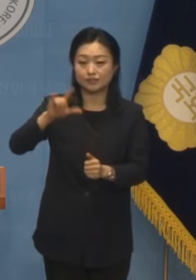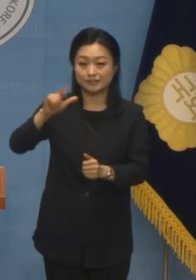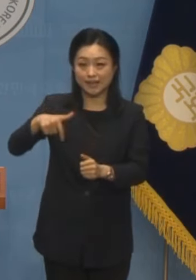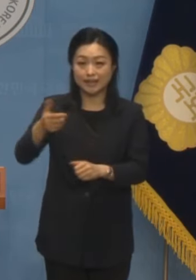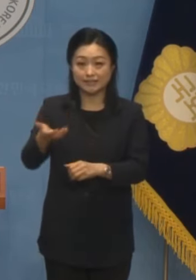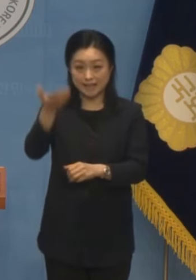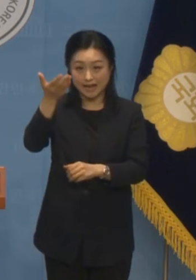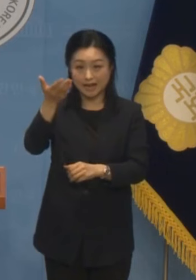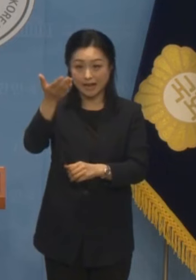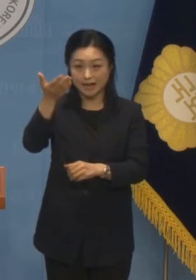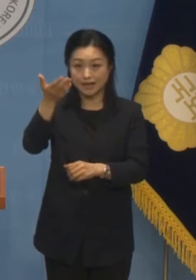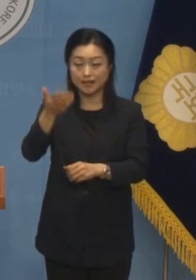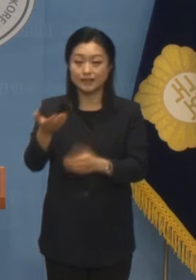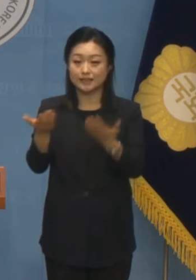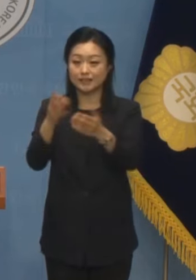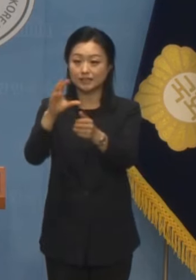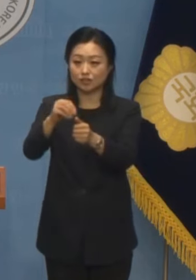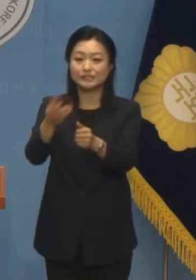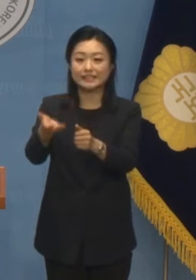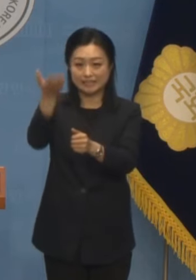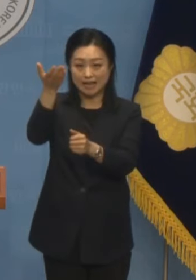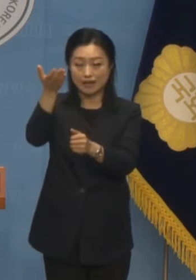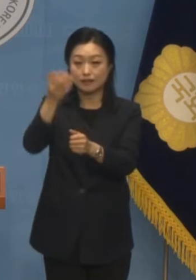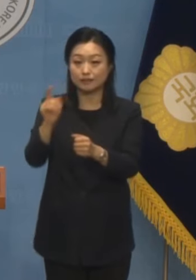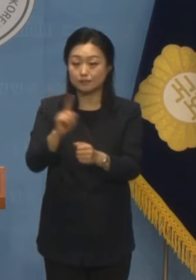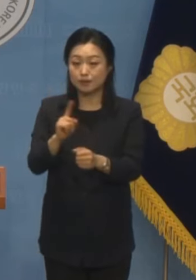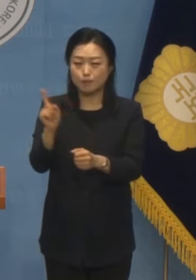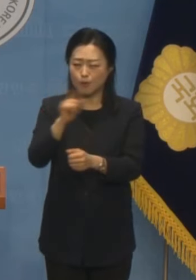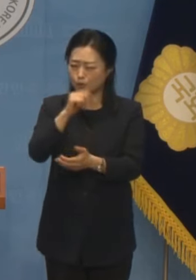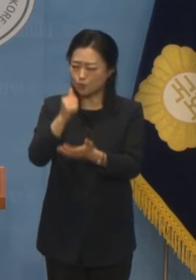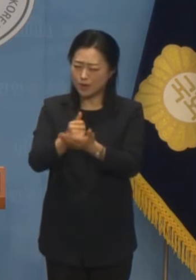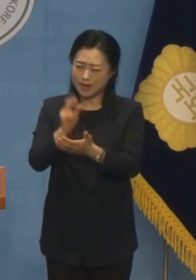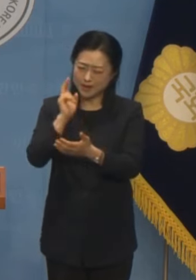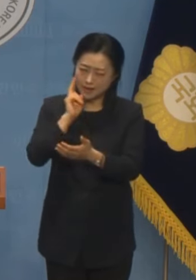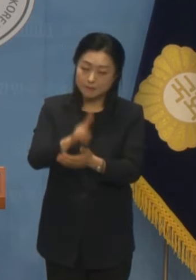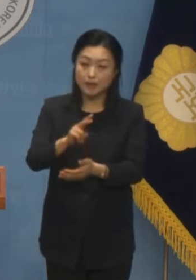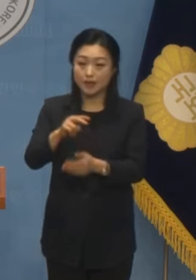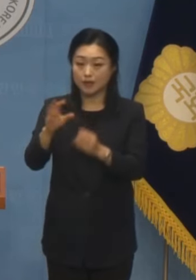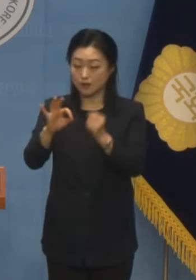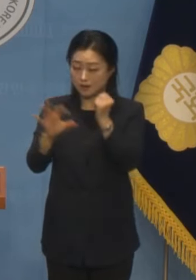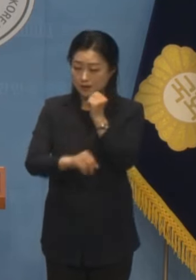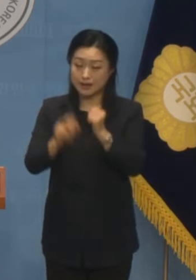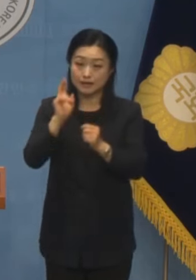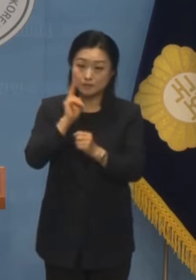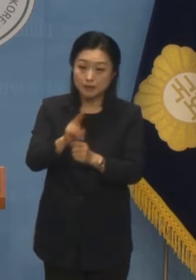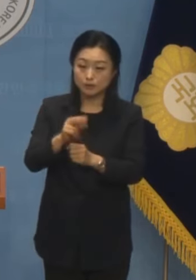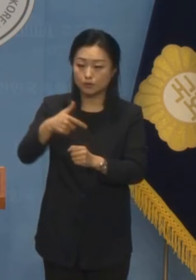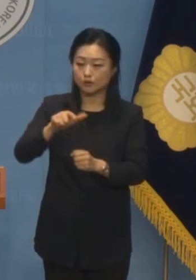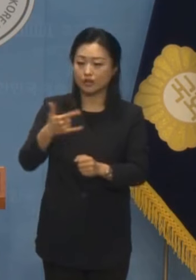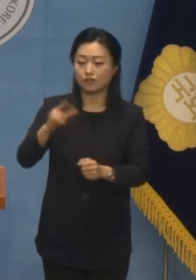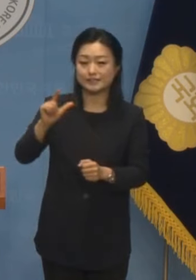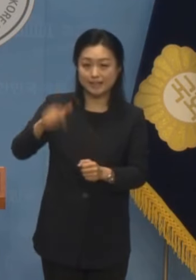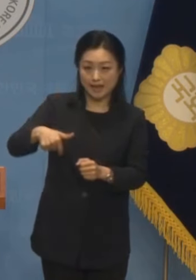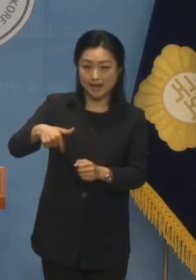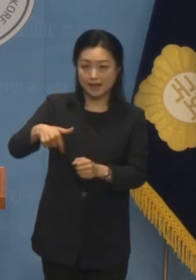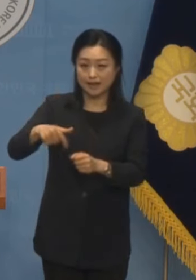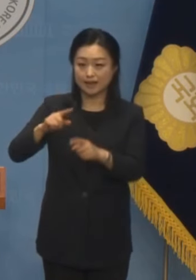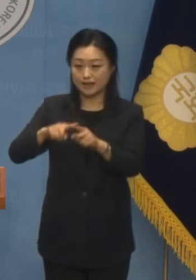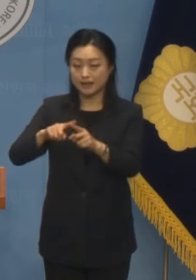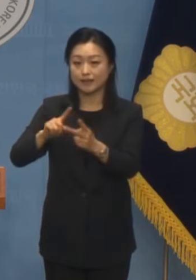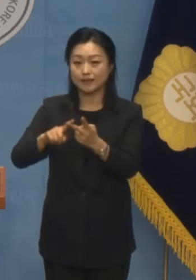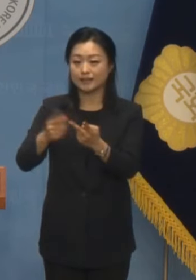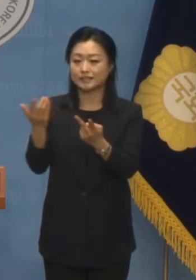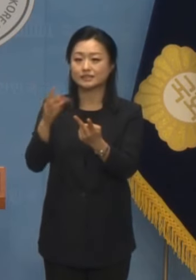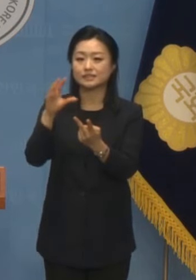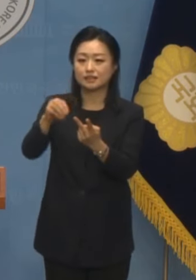정직 이상으로만 되어 있어서 어떤 중대한 공금 횡령이 있어도 견책이나 정직이 가능하도록